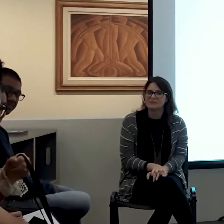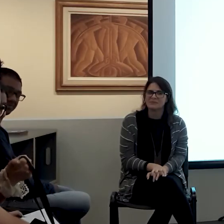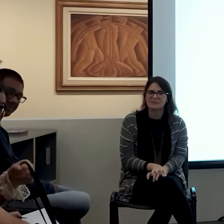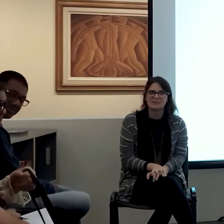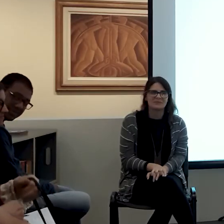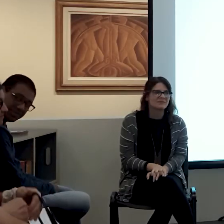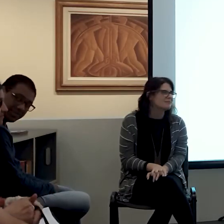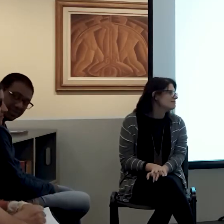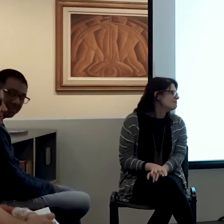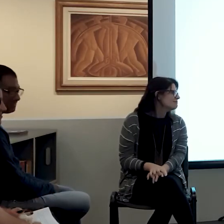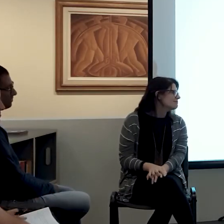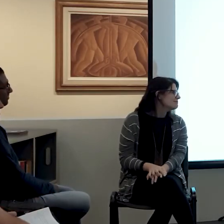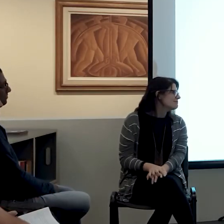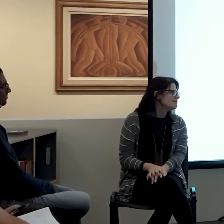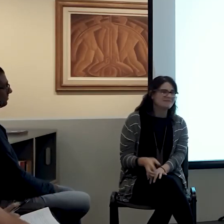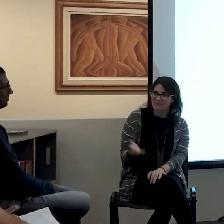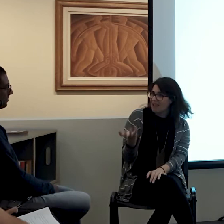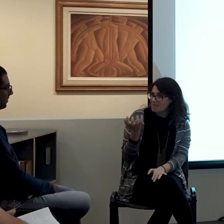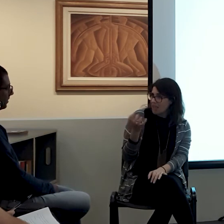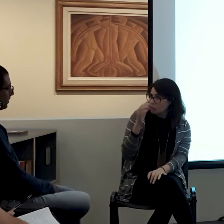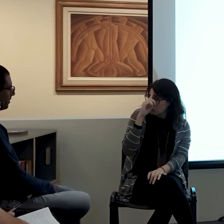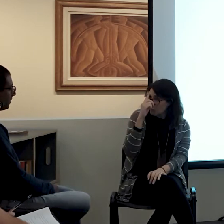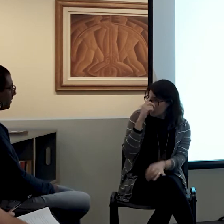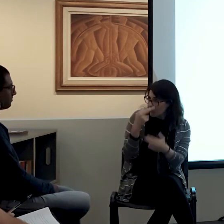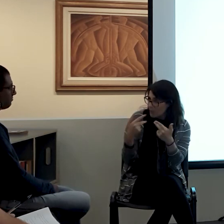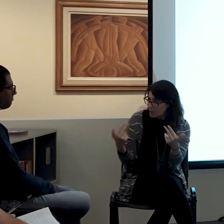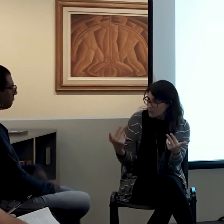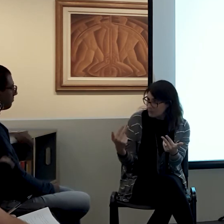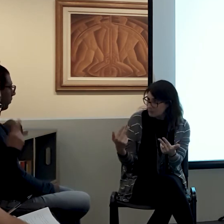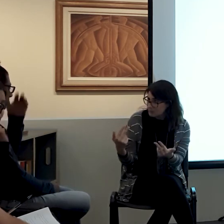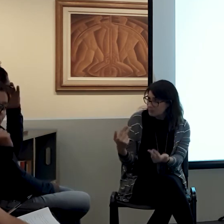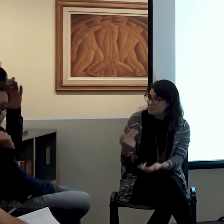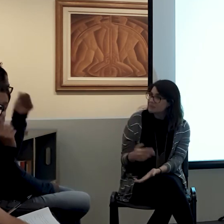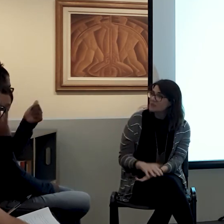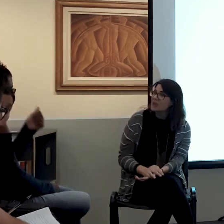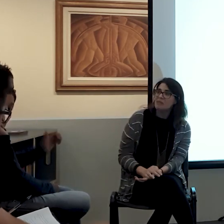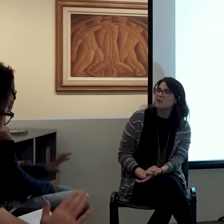Pede aí para o pessoal das Libras perguntar alguma coisa. Estou louco para saber o que eles estão achando.